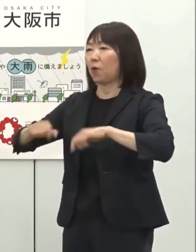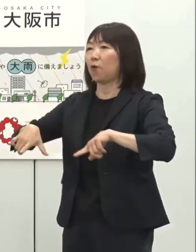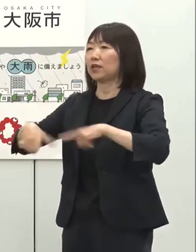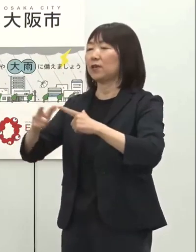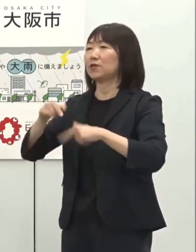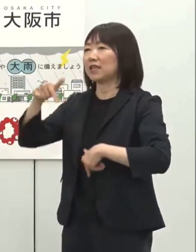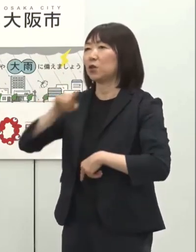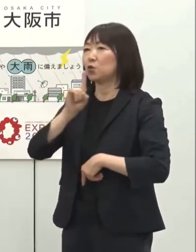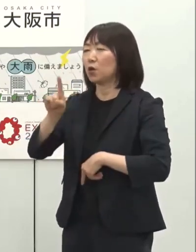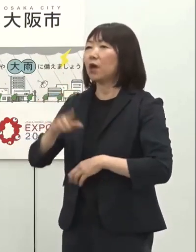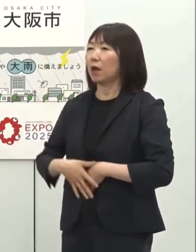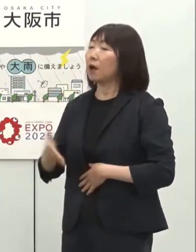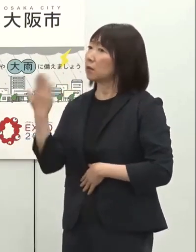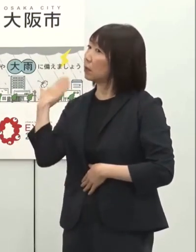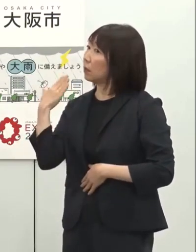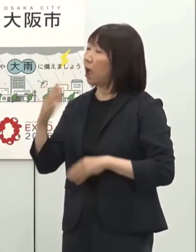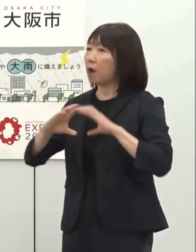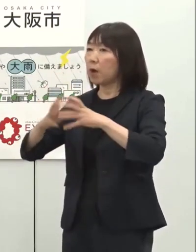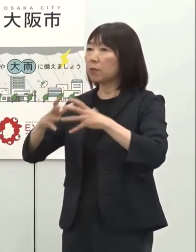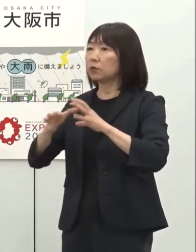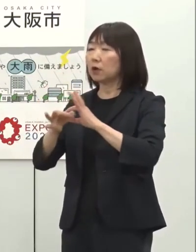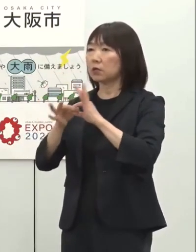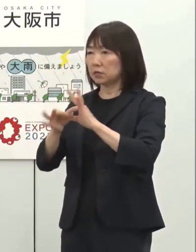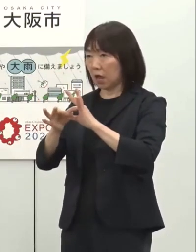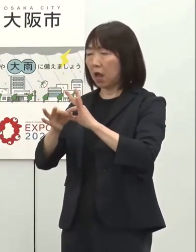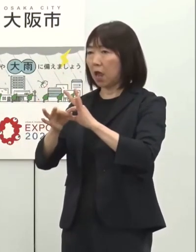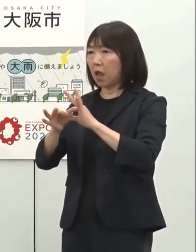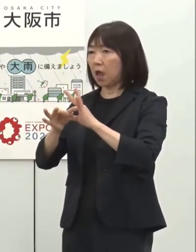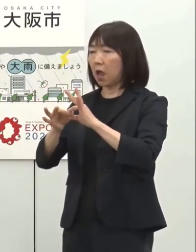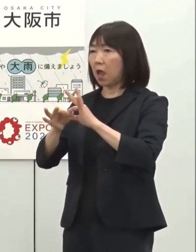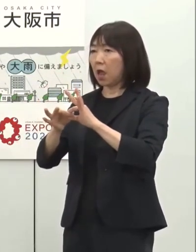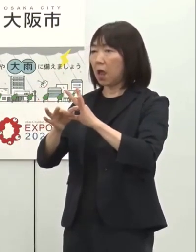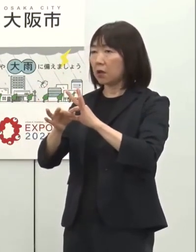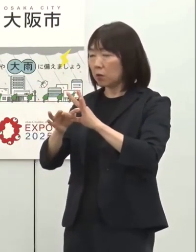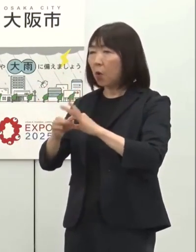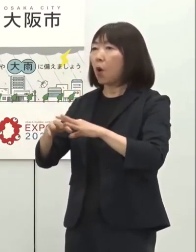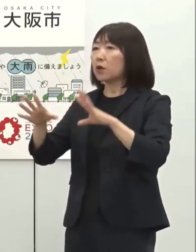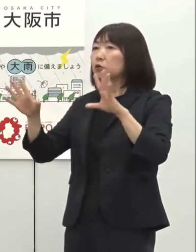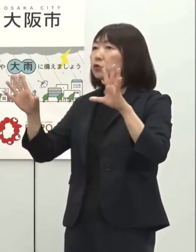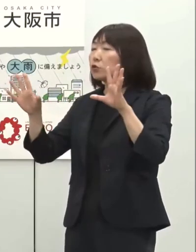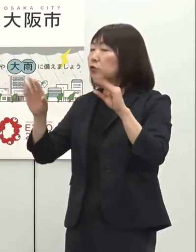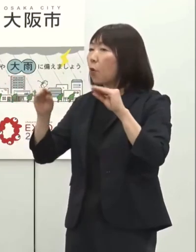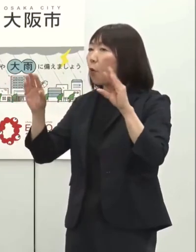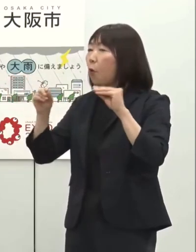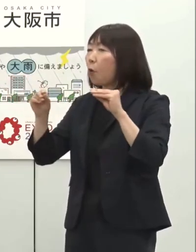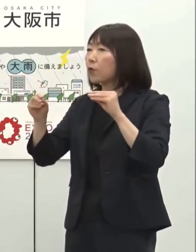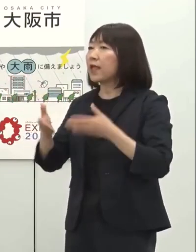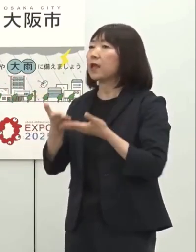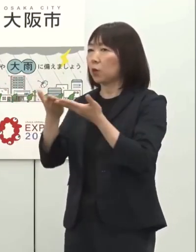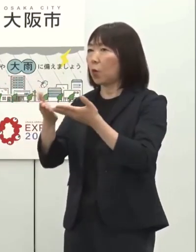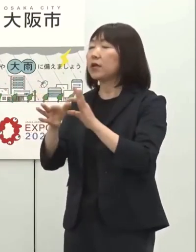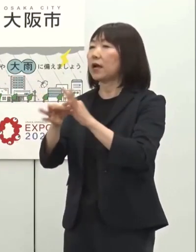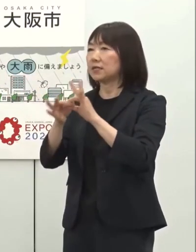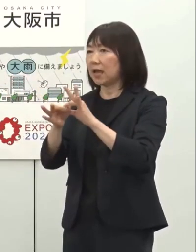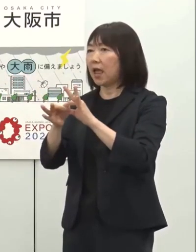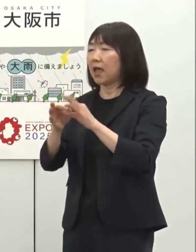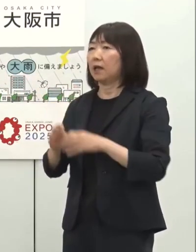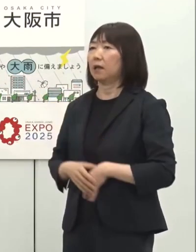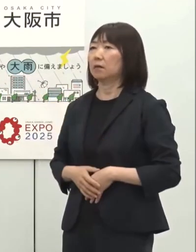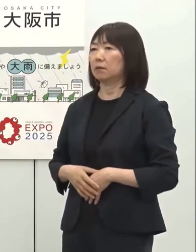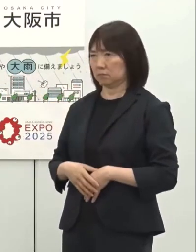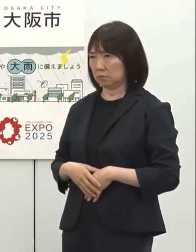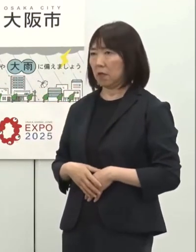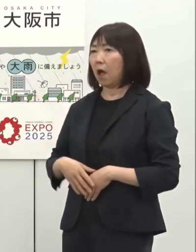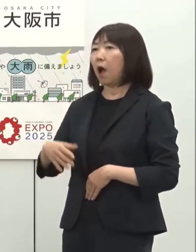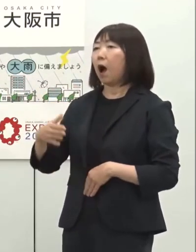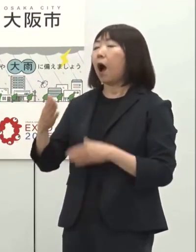まあ、先ほど の、 あの万博に関しては教育機関への情報提供というところでお聞きします。ちょっとまああの学校の先生な